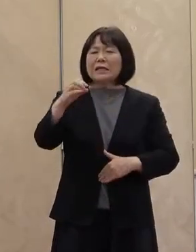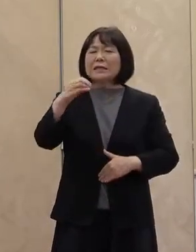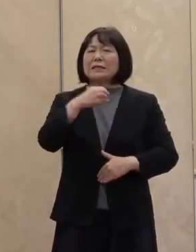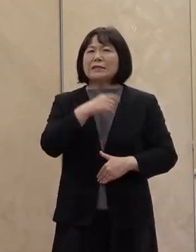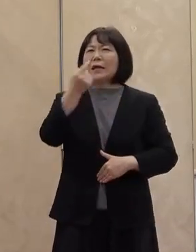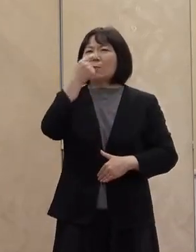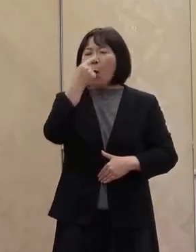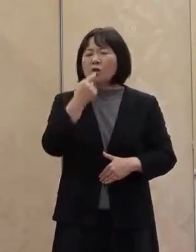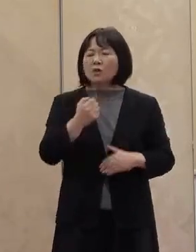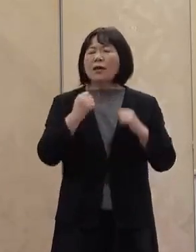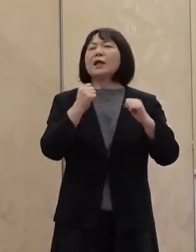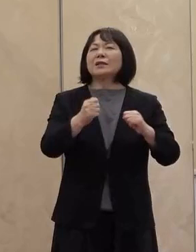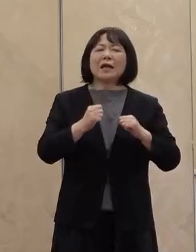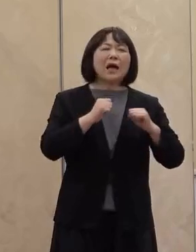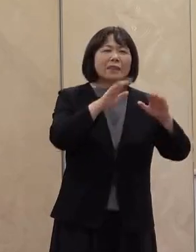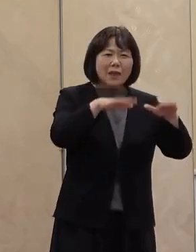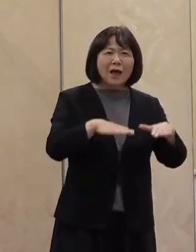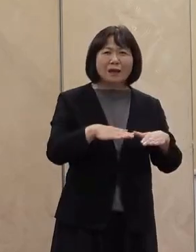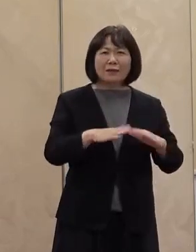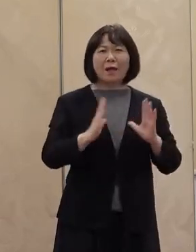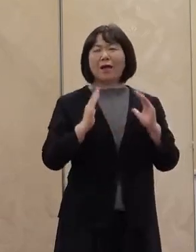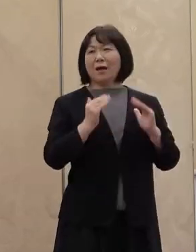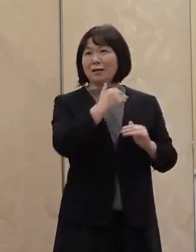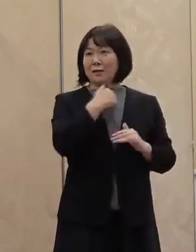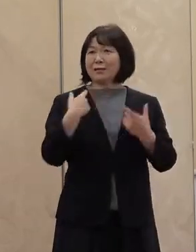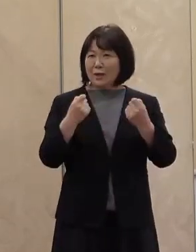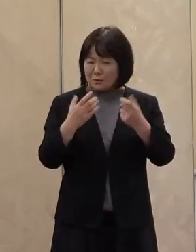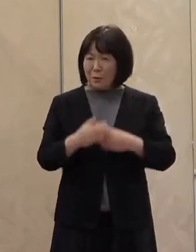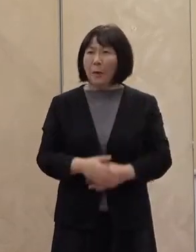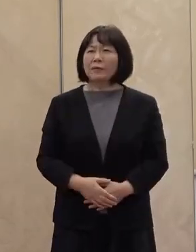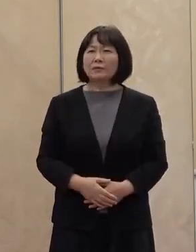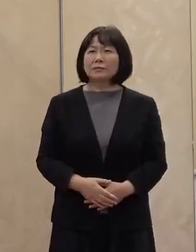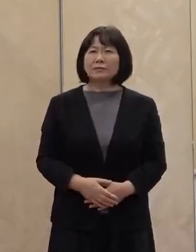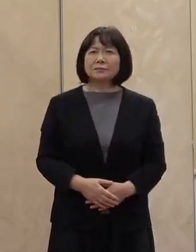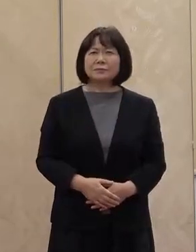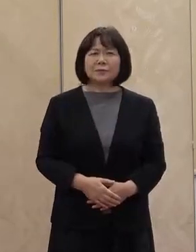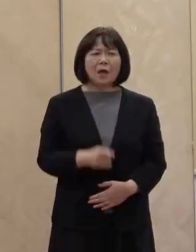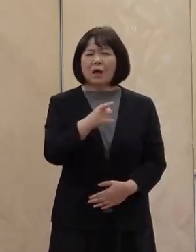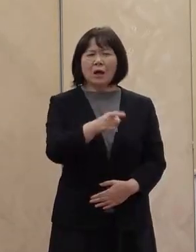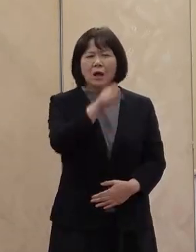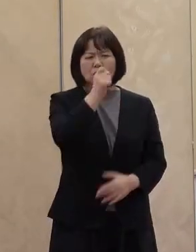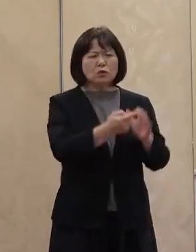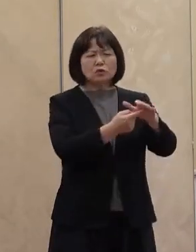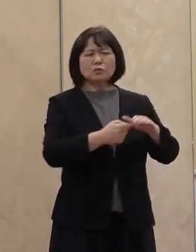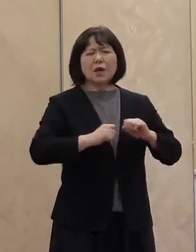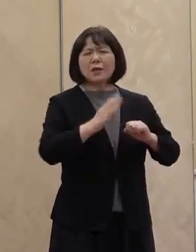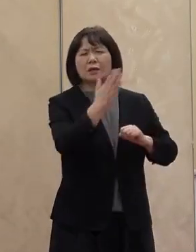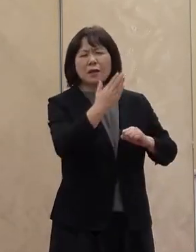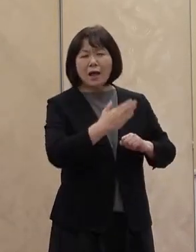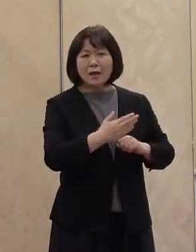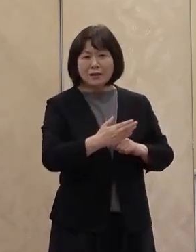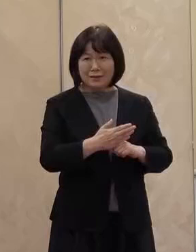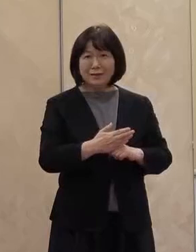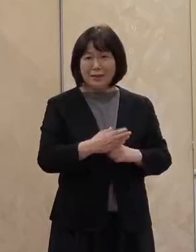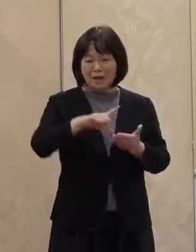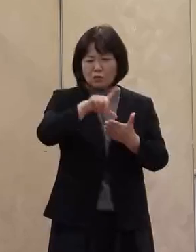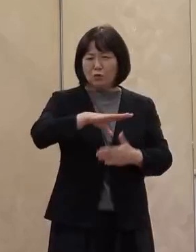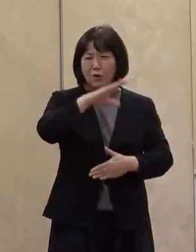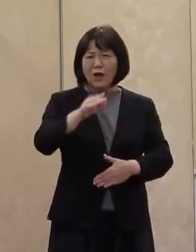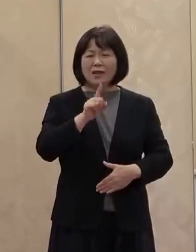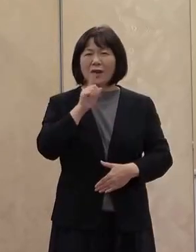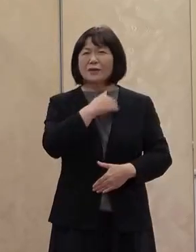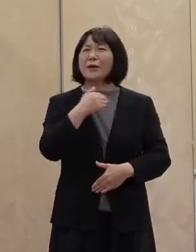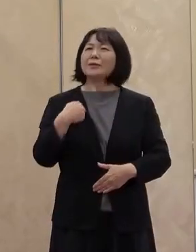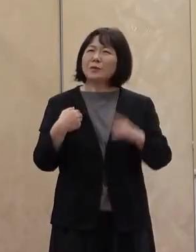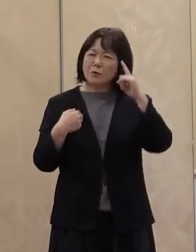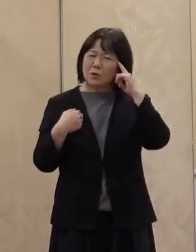GoTo イートをやるからっていうのを言えるじゃないですか。いつもやったら別に吉村がやってないよって言えるじゃないですか。まあ、そういうのは実際の政治の